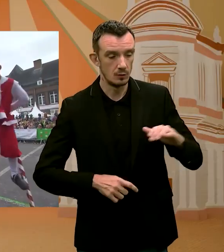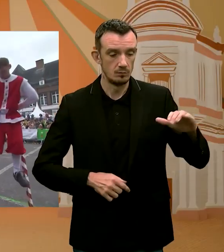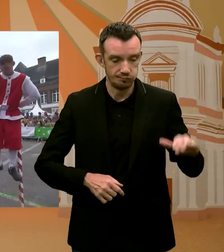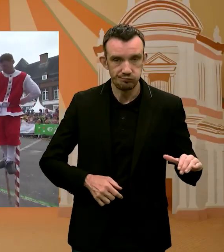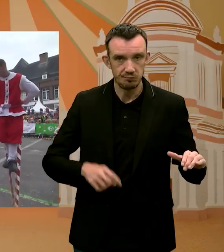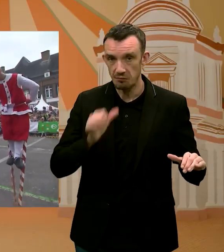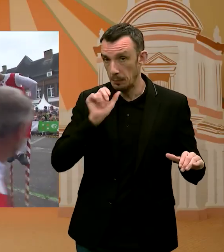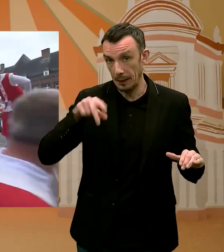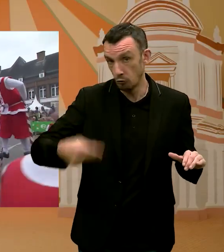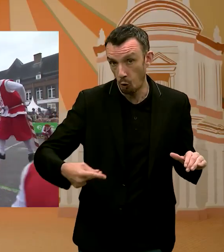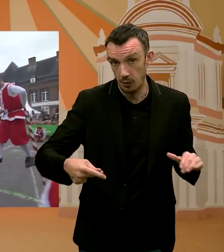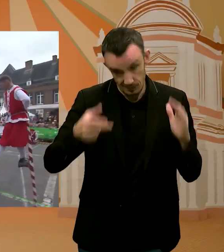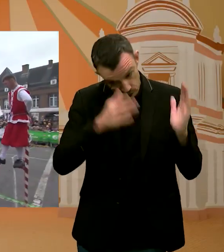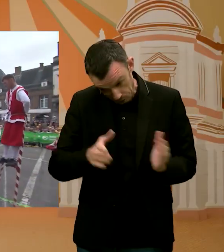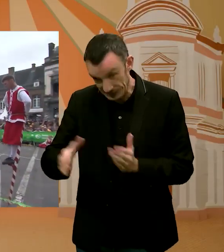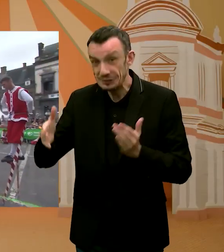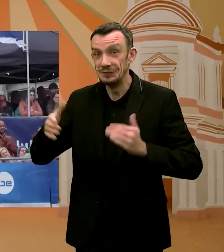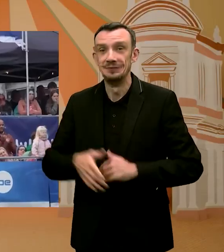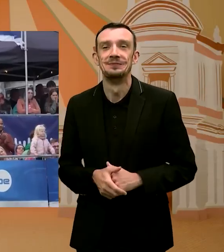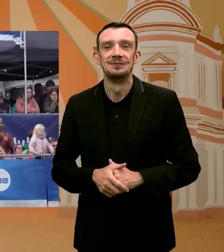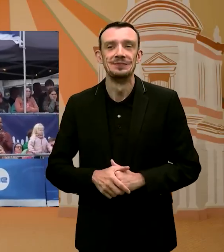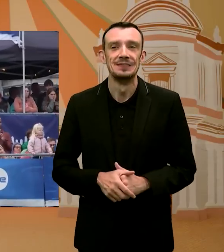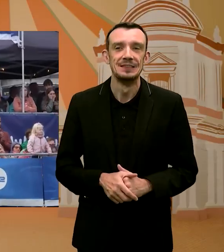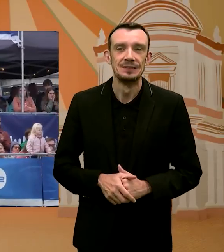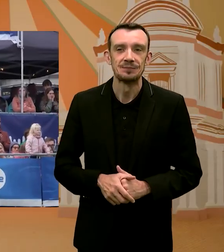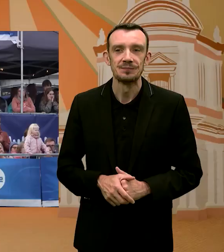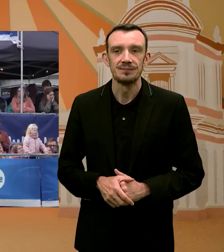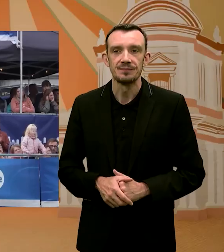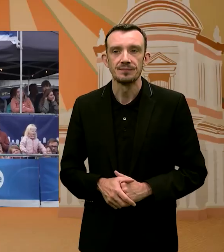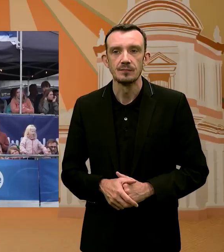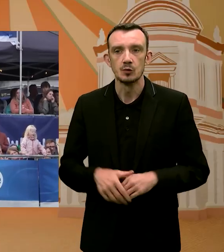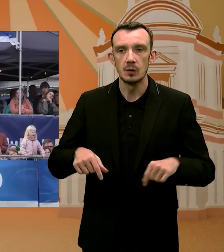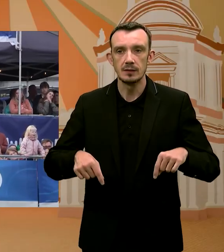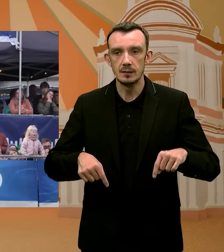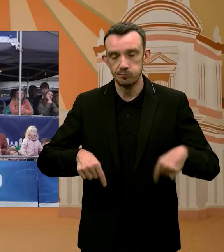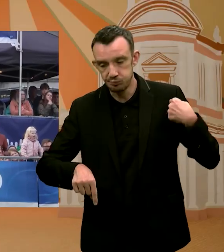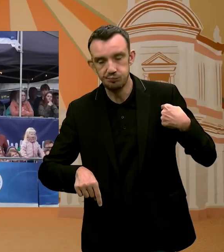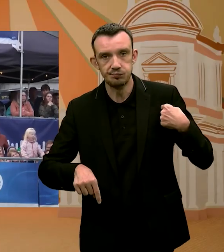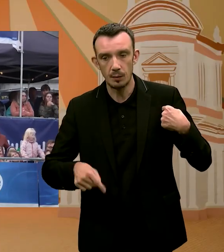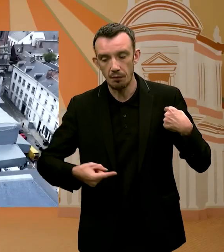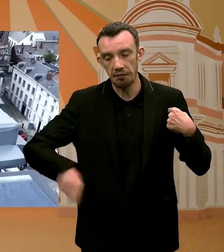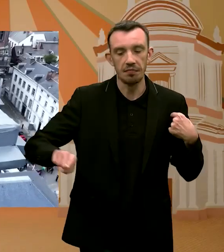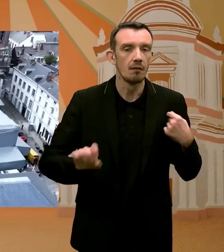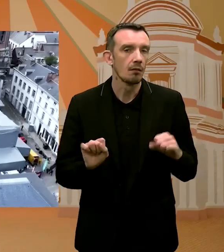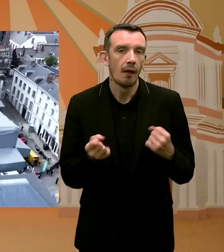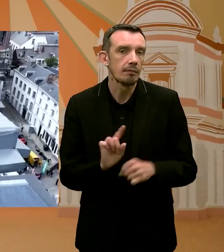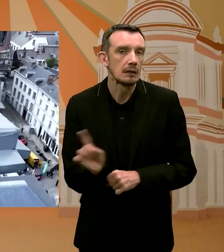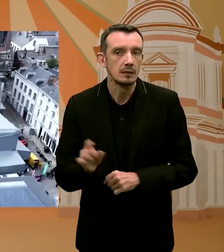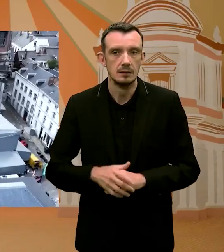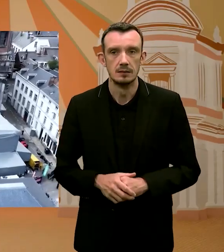Non. Donc on lui rend son échasse. Oui, on ne va pas taper quelqu'un qui a qu'une seule échasse parce que. Et le public, voilà, le public namurois, il a bien compris que Romain